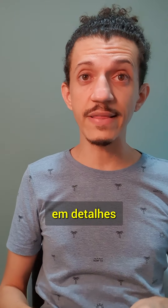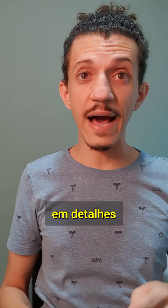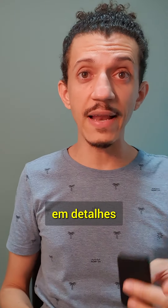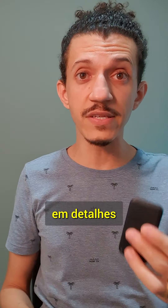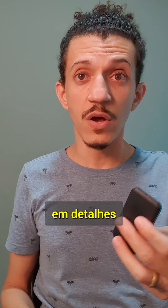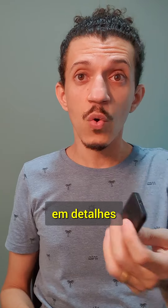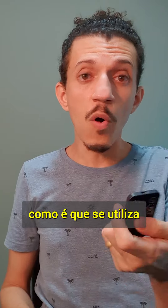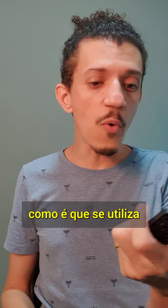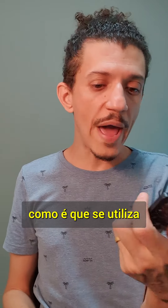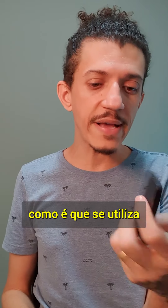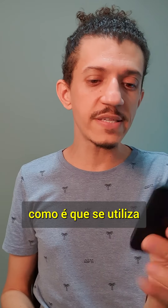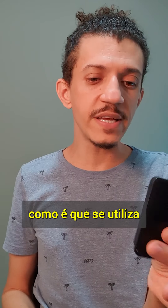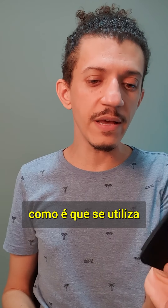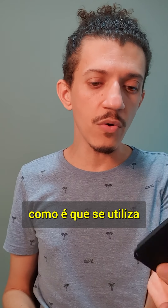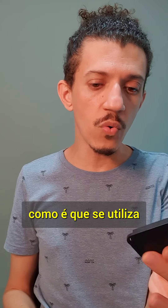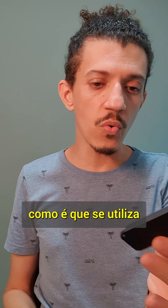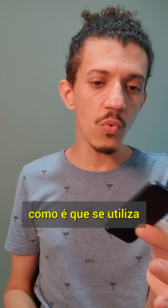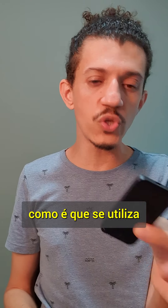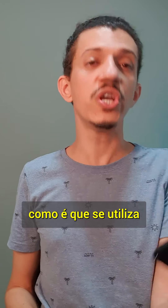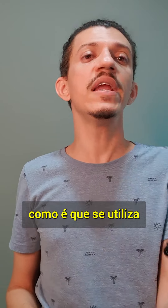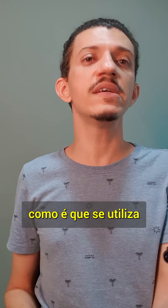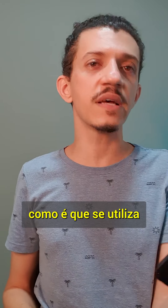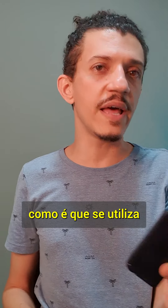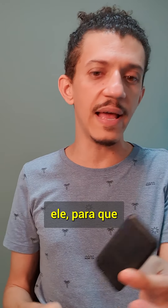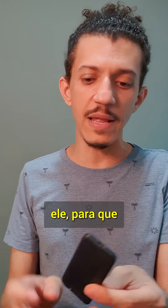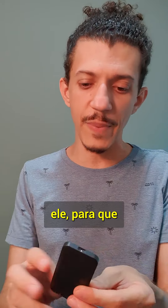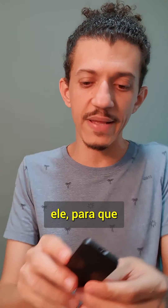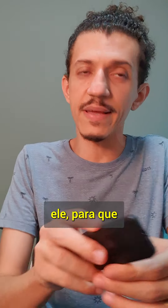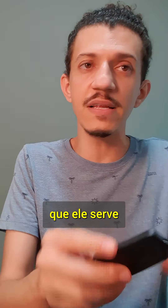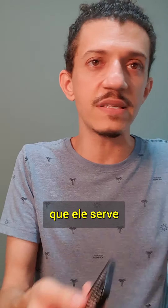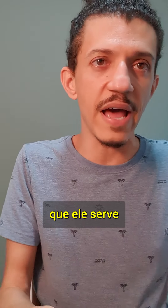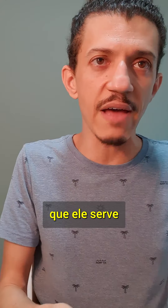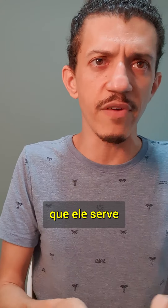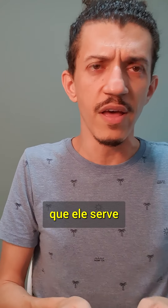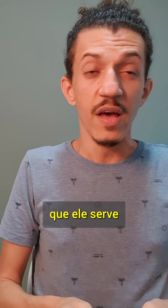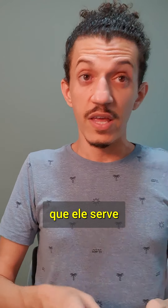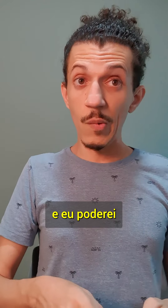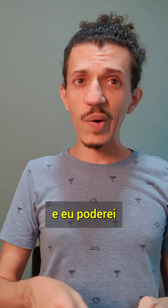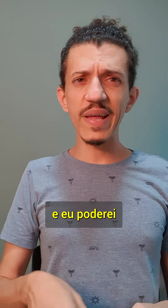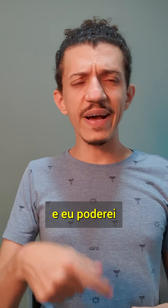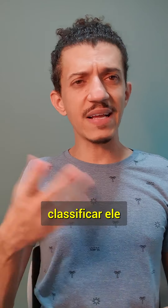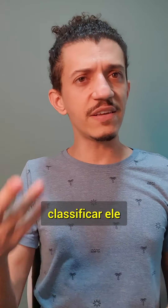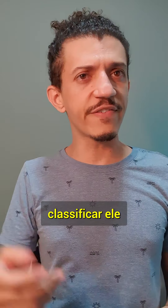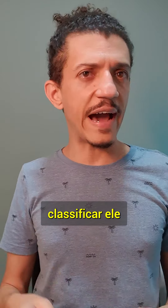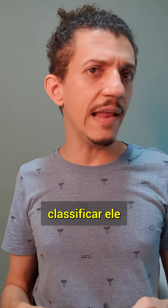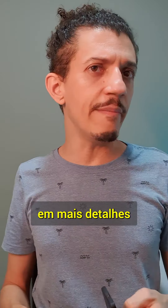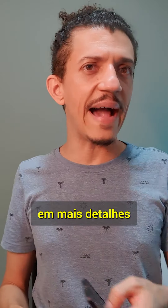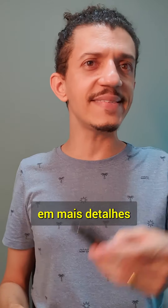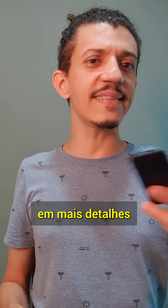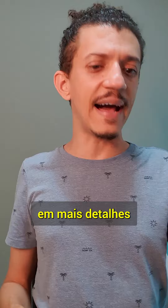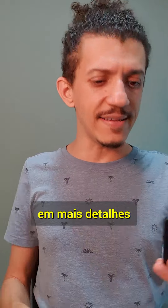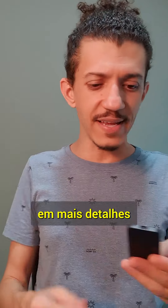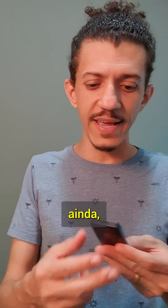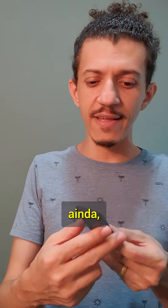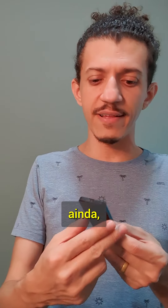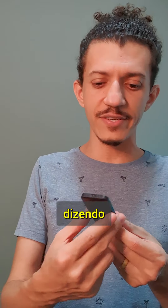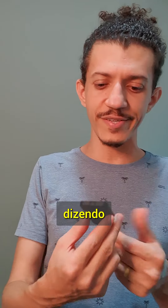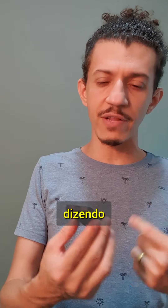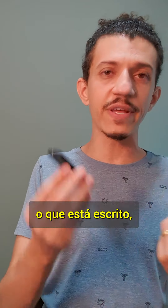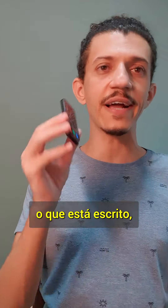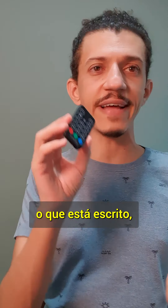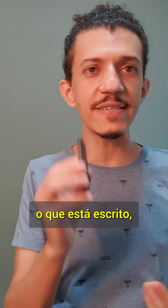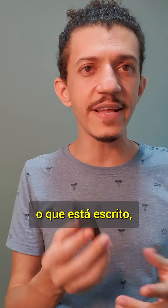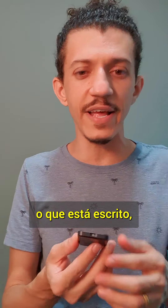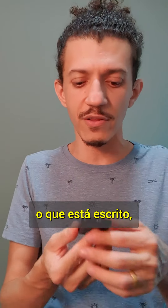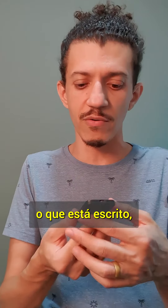Indicando em detalhes como é que se utiliza ele, para que ele serve. E eu poderia classificar ele em mais detalhes ainda,